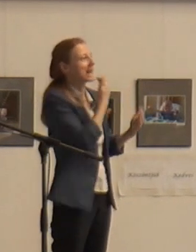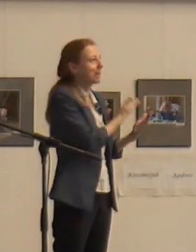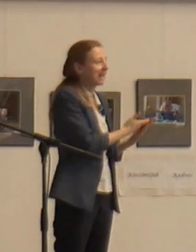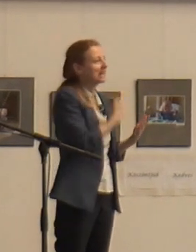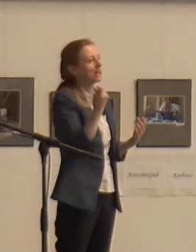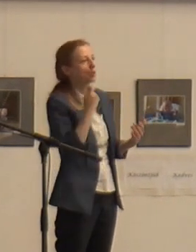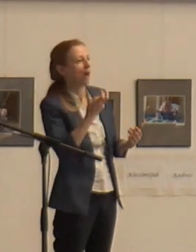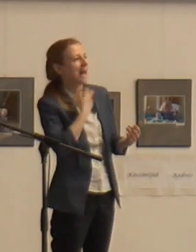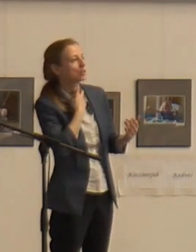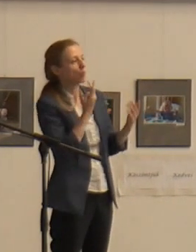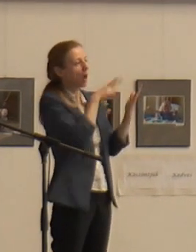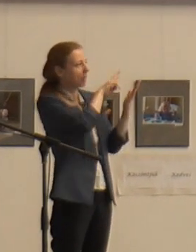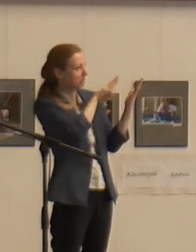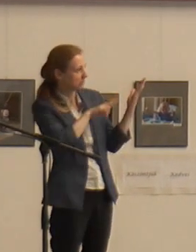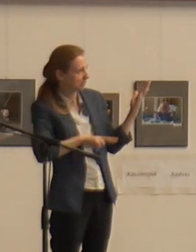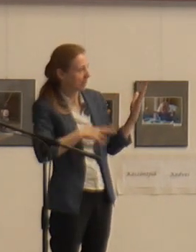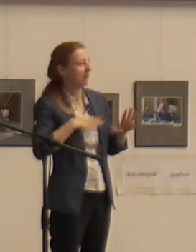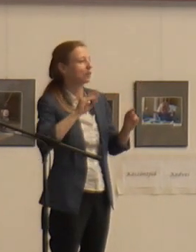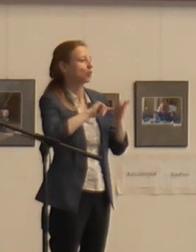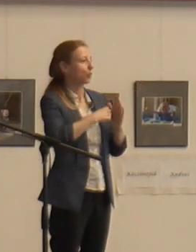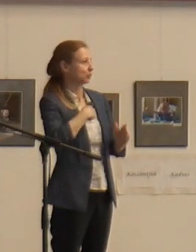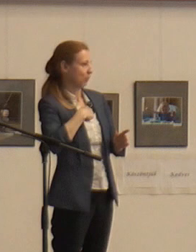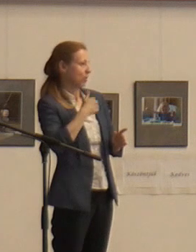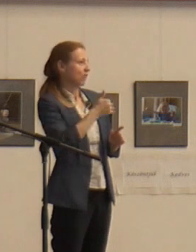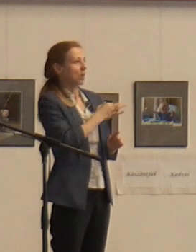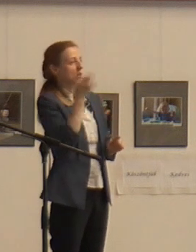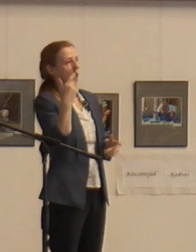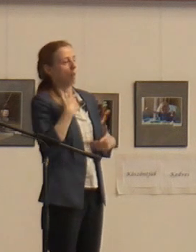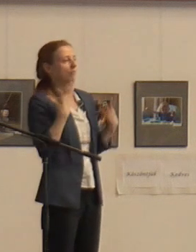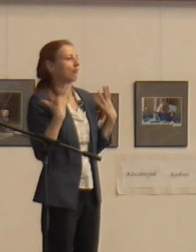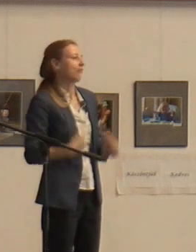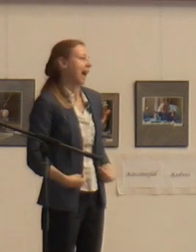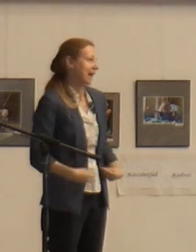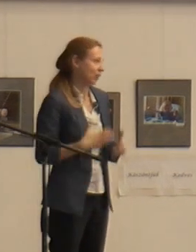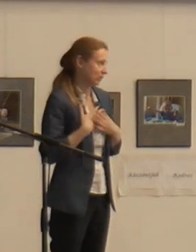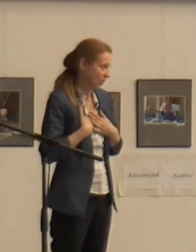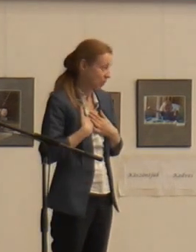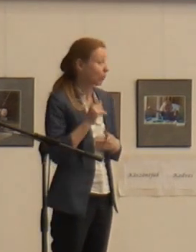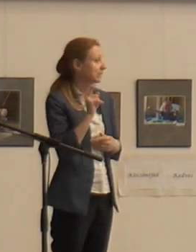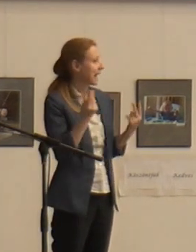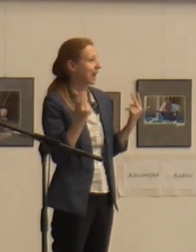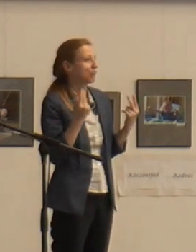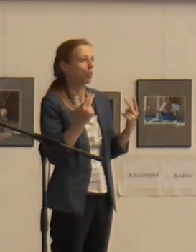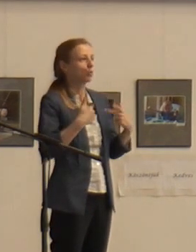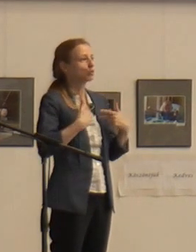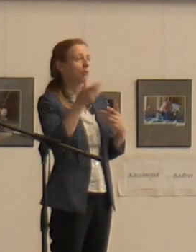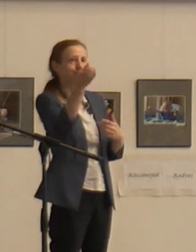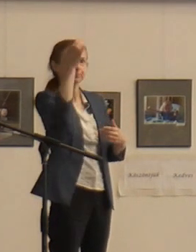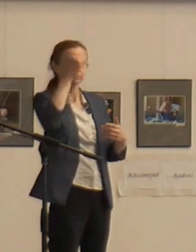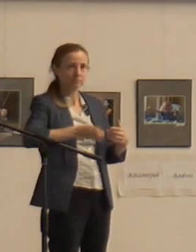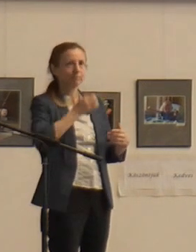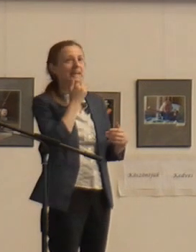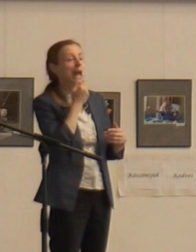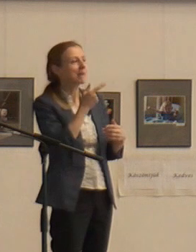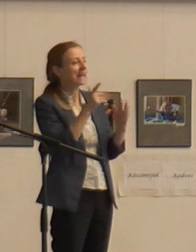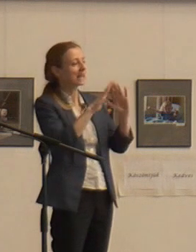egy-egy bárszulát. Sokszor nekem is van olyan napom, amikor nagyon fáradt vagyok, és a legfontosabb az, hogy leveszek egy reményi kötetet,